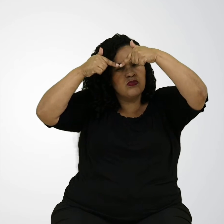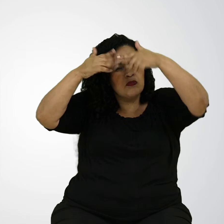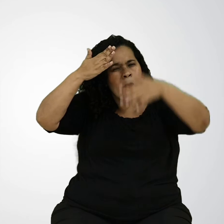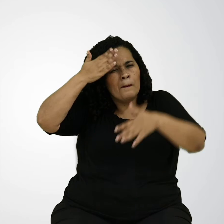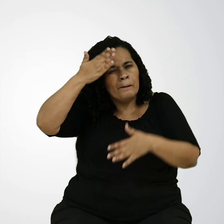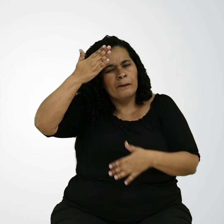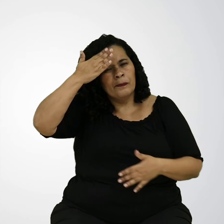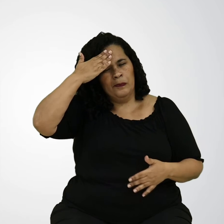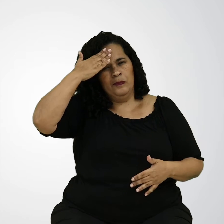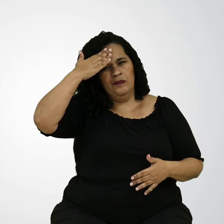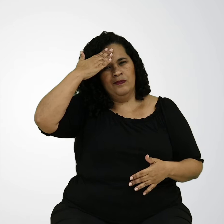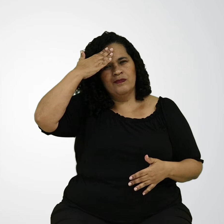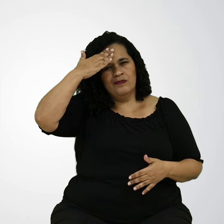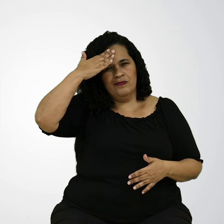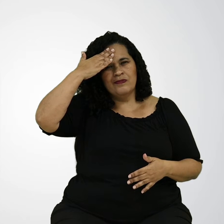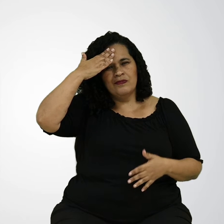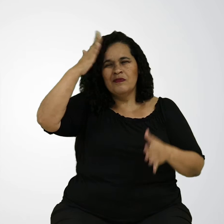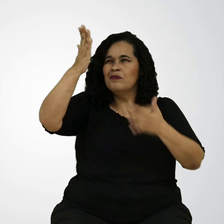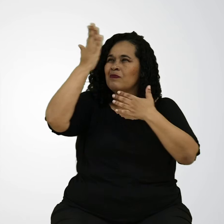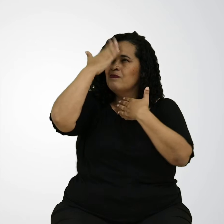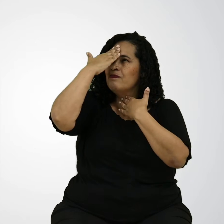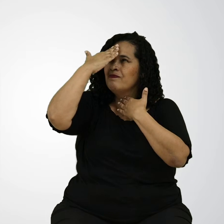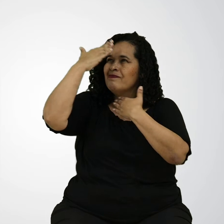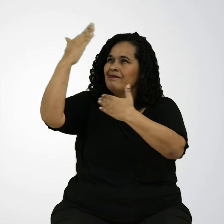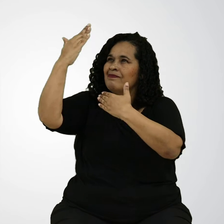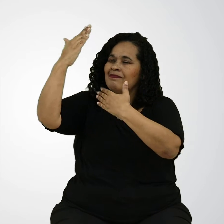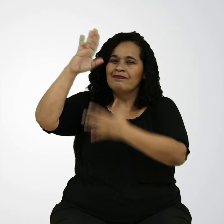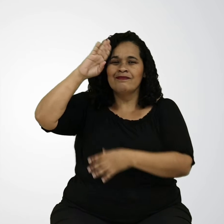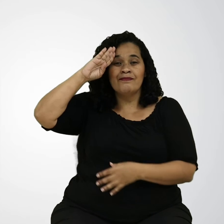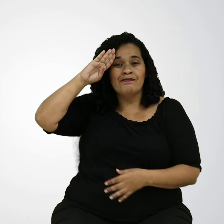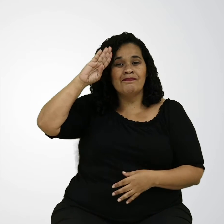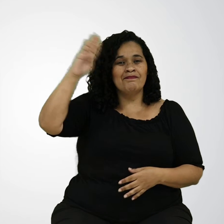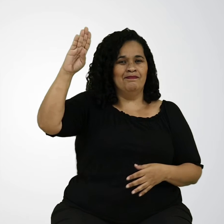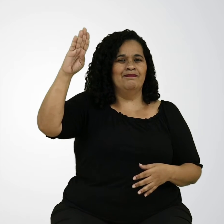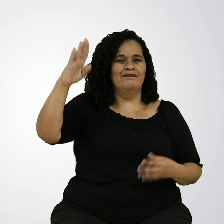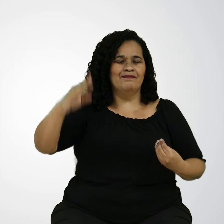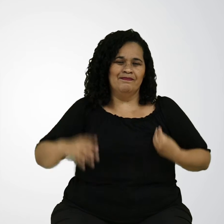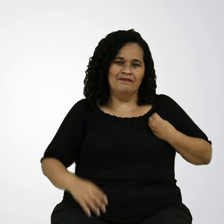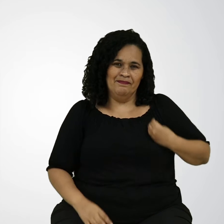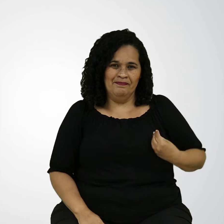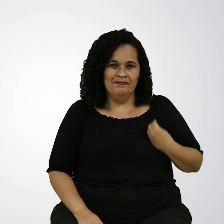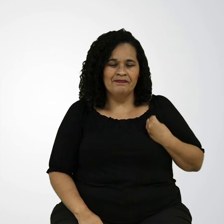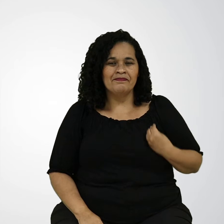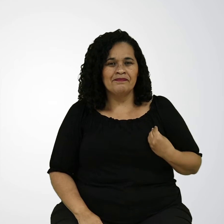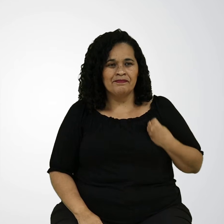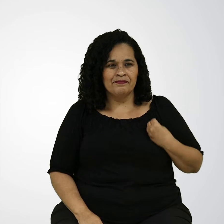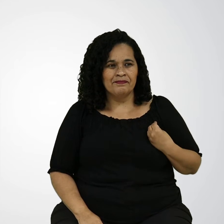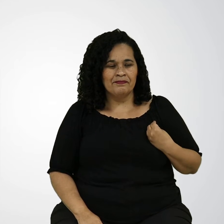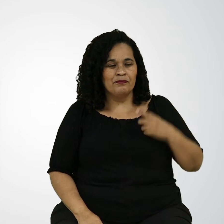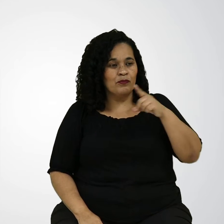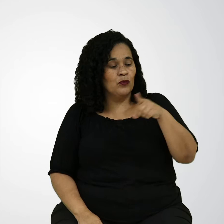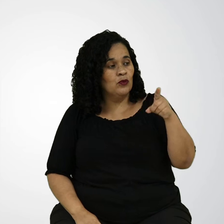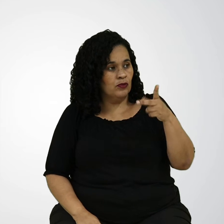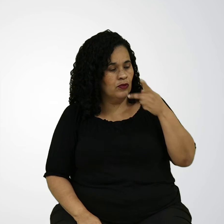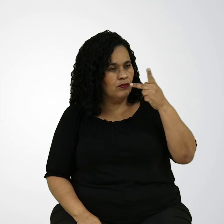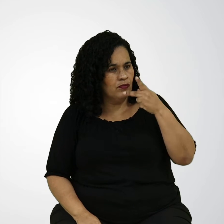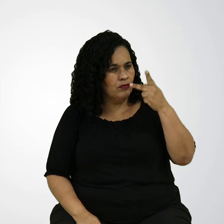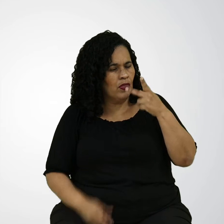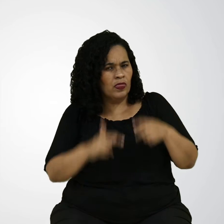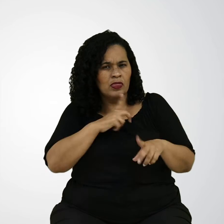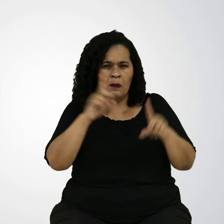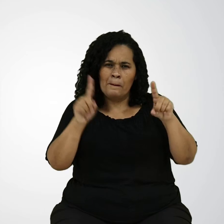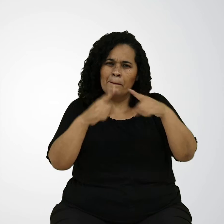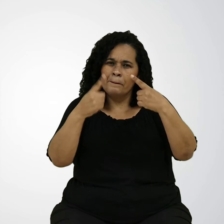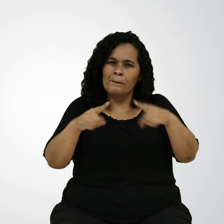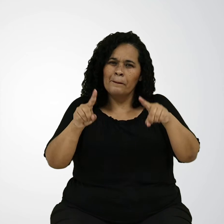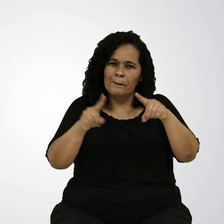encontraremos inúmeros motivos para sermos gratos a Deus por aquilo que temos. Enquanto você falava, eu me lembrei daquele antigo hino cristão, conta